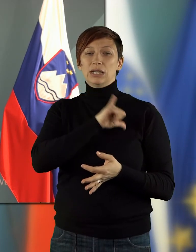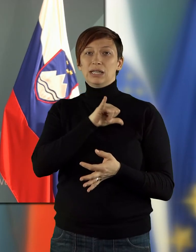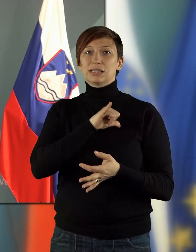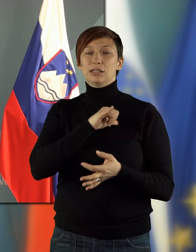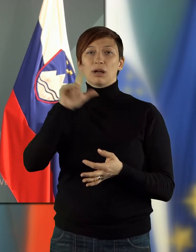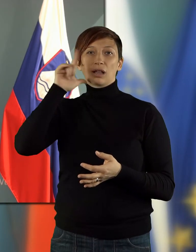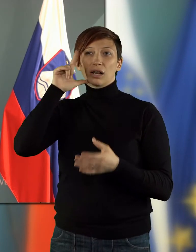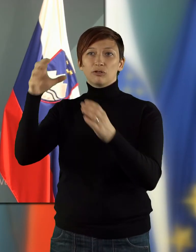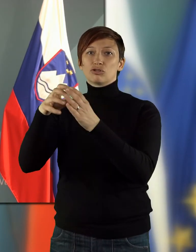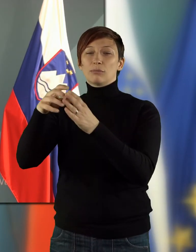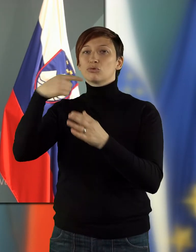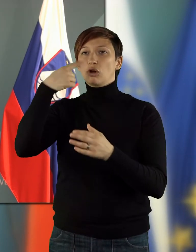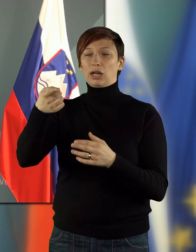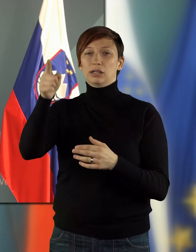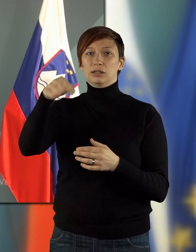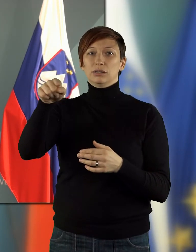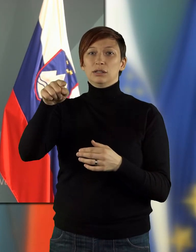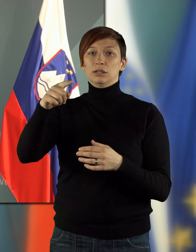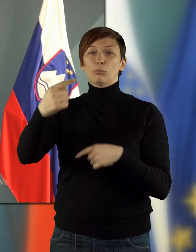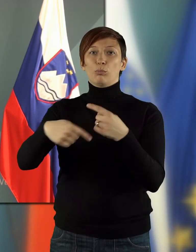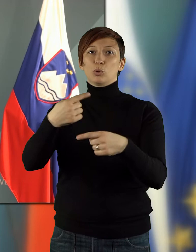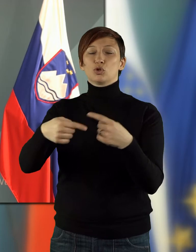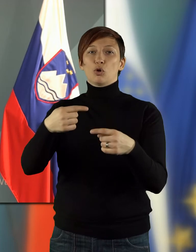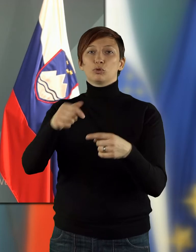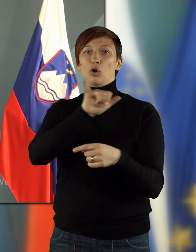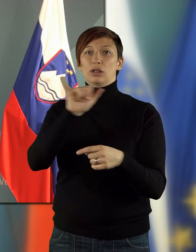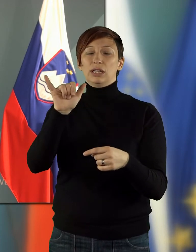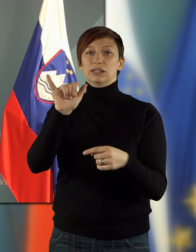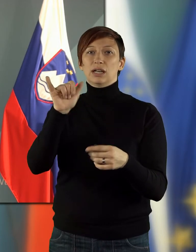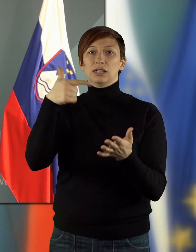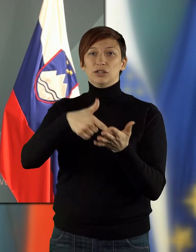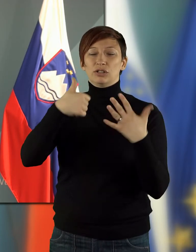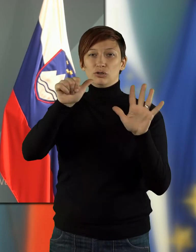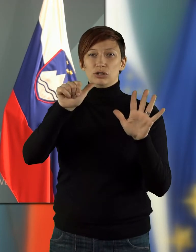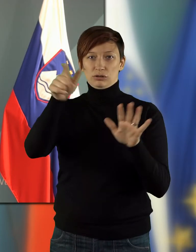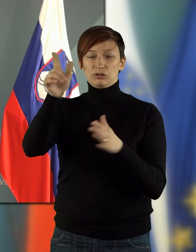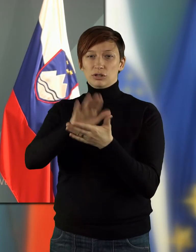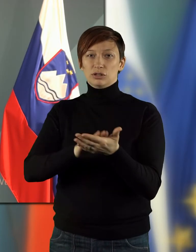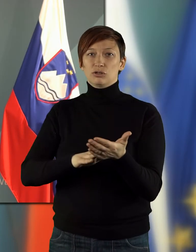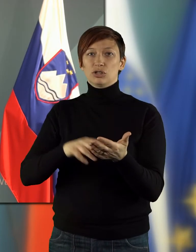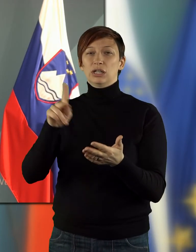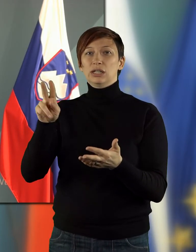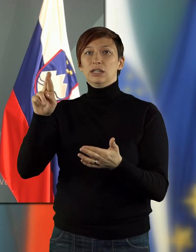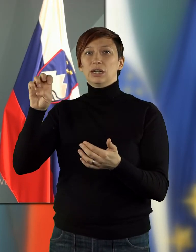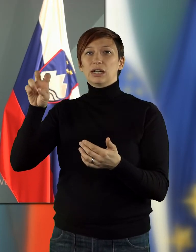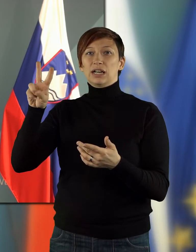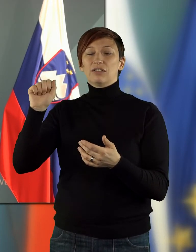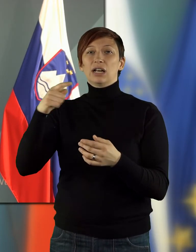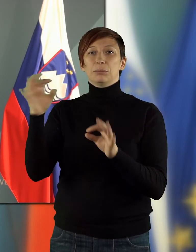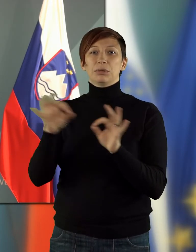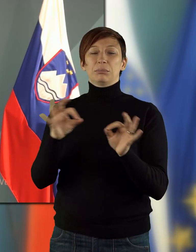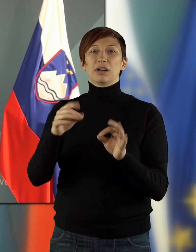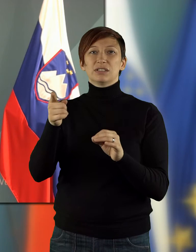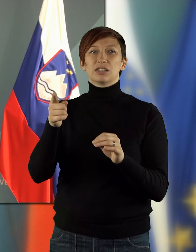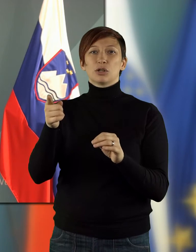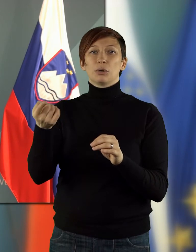Mene pa sam zanima, zdaj na generalštabu so rekli, da pač je po postopkih od leta 2016, ko so oni začeli s tem krivalom in